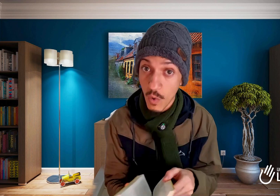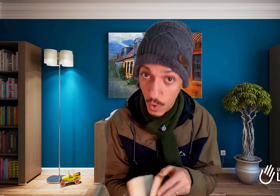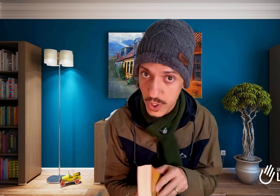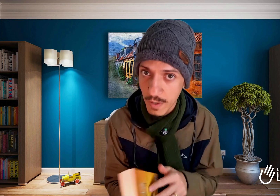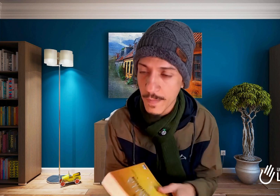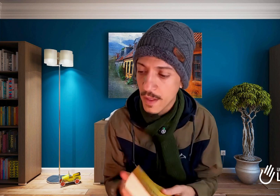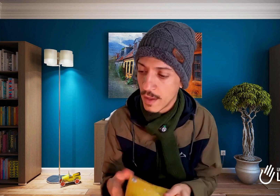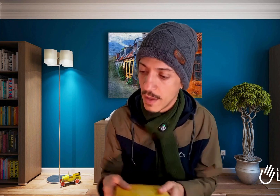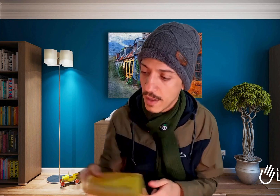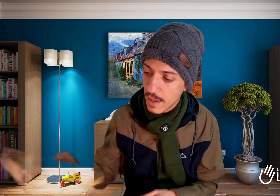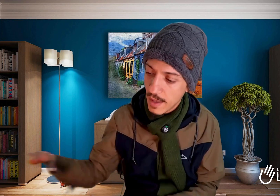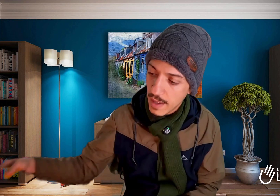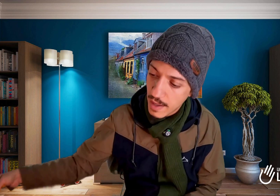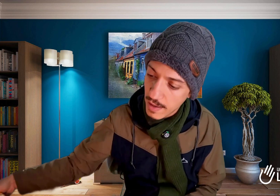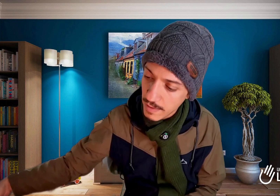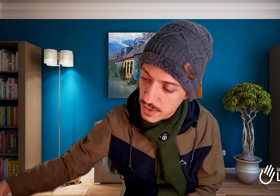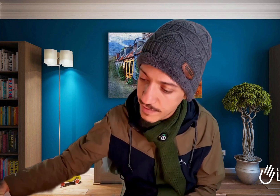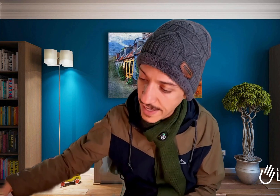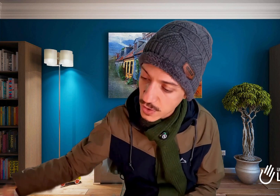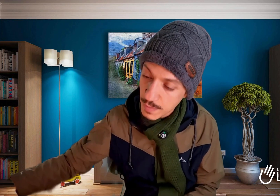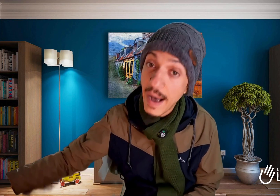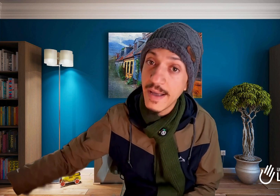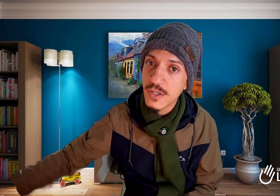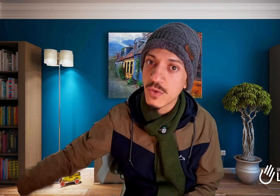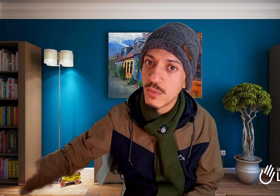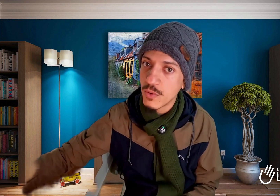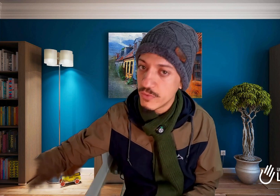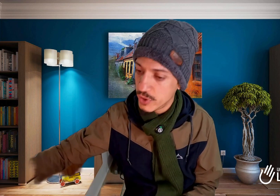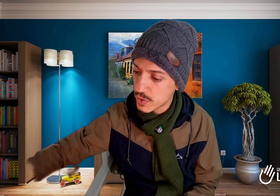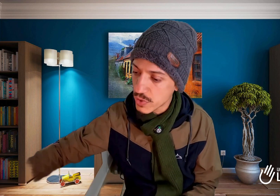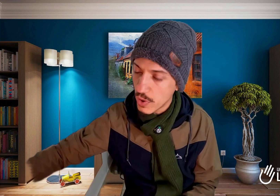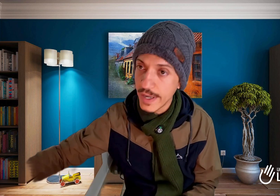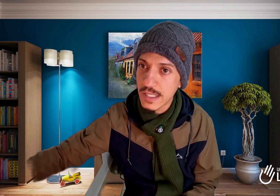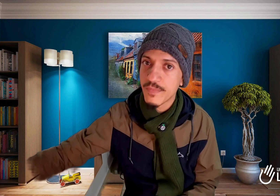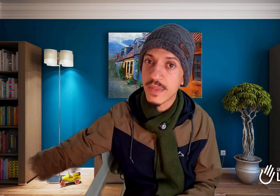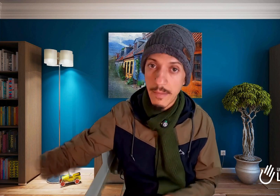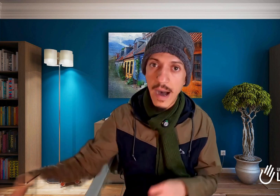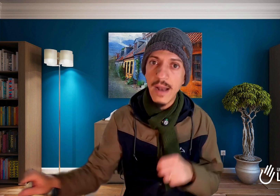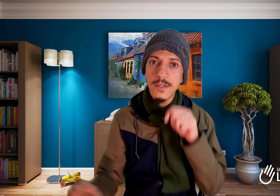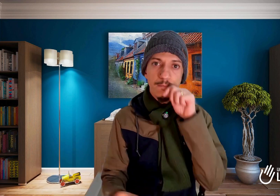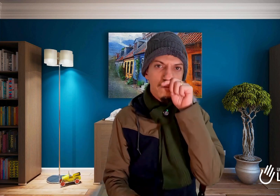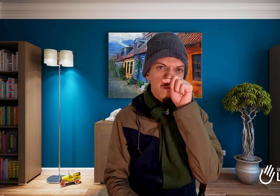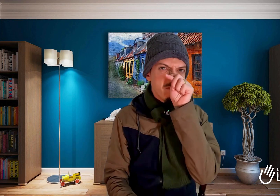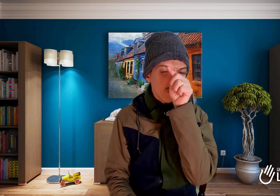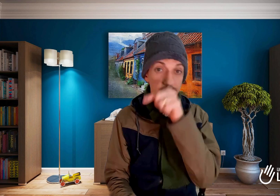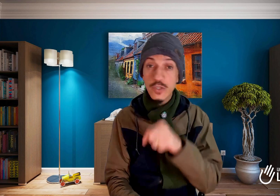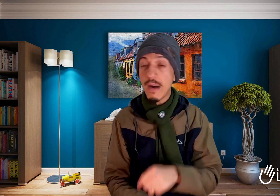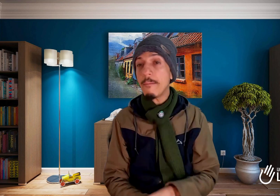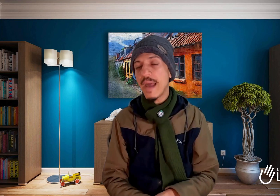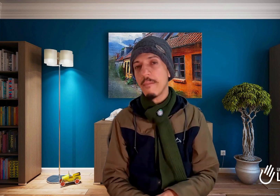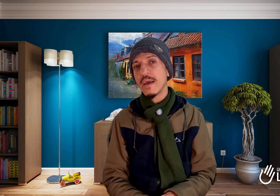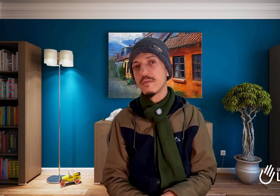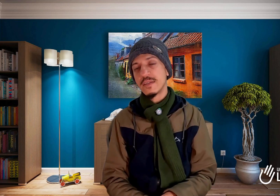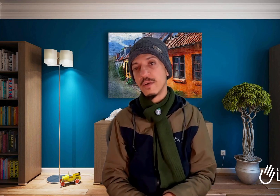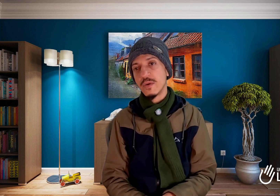hoje, em diversos países no mundo, discussões, trabalhos de mapeamento das línguas de